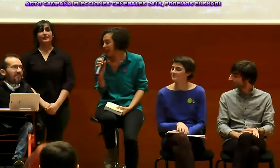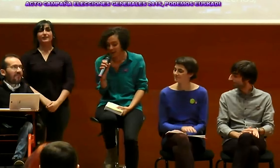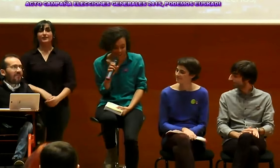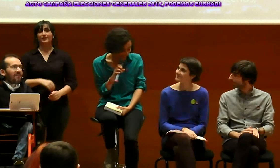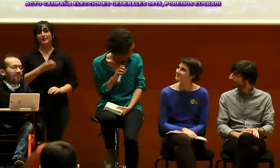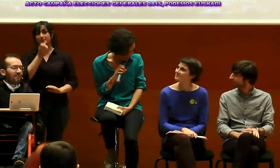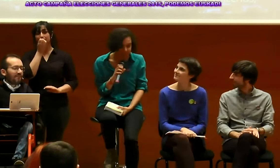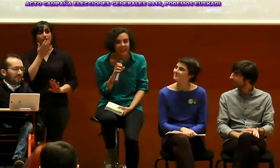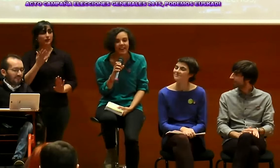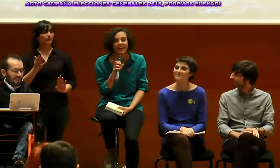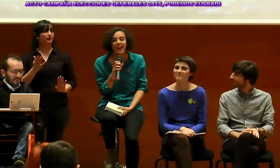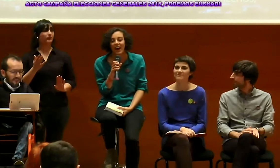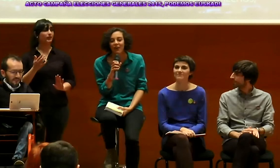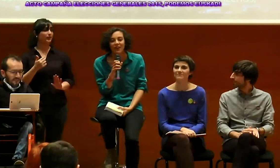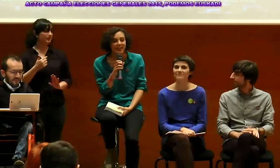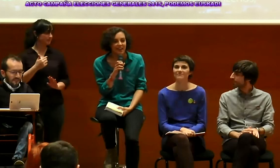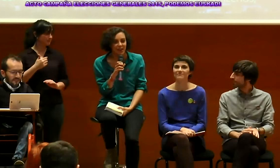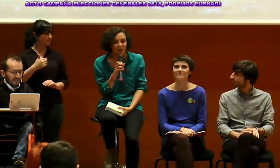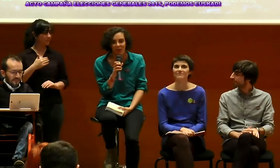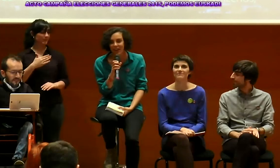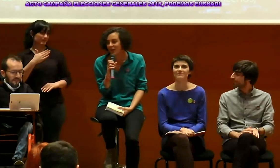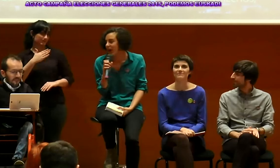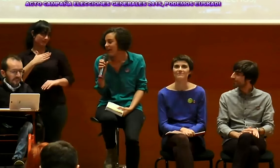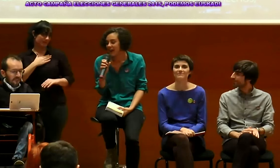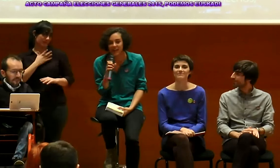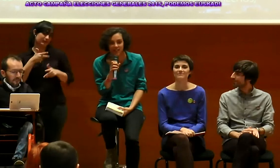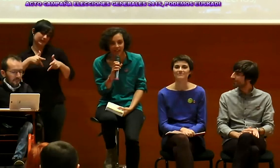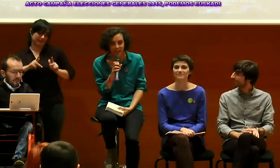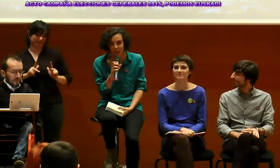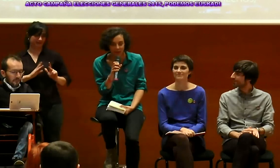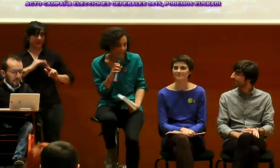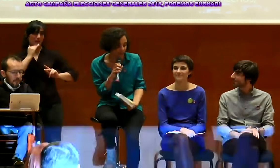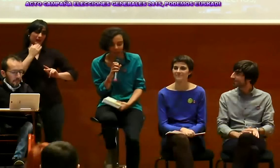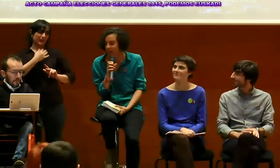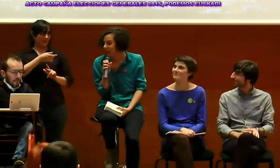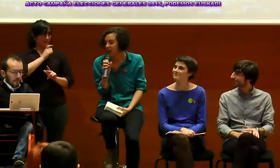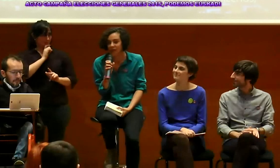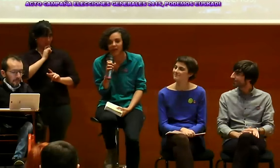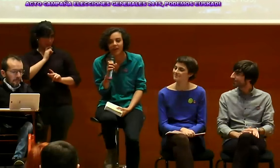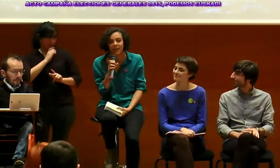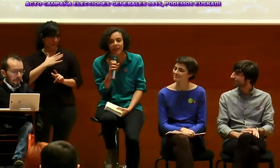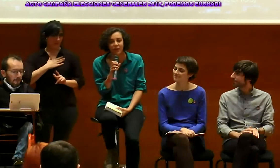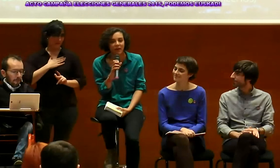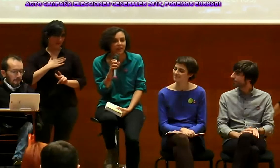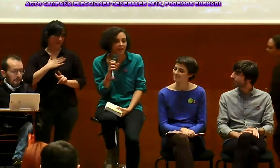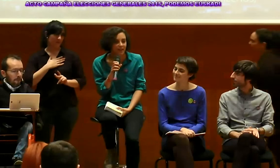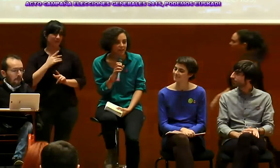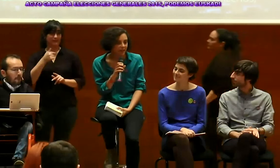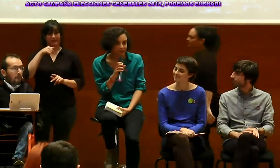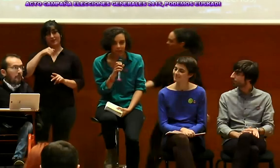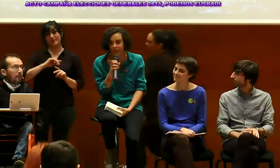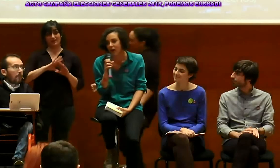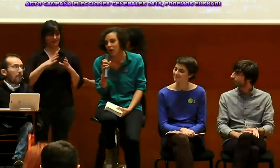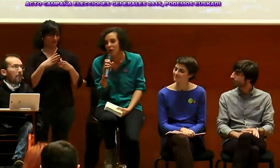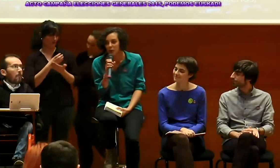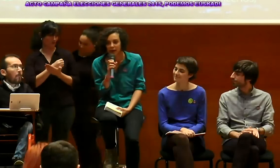Bueno, eta nolatan hain aurki komplikatua eta ez atril bat, eta nolatan gaude denok hemen gainean,